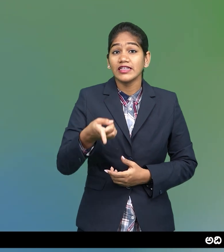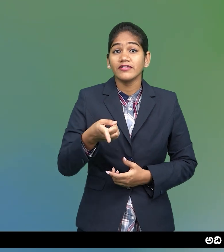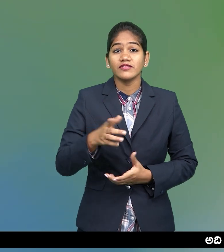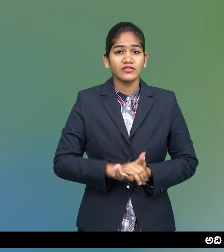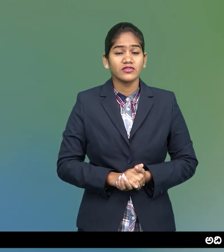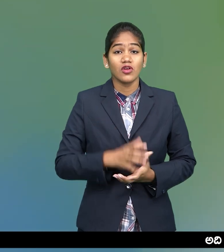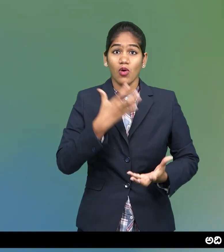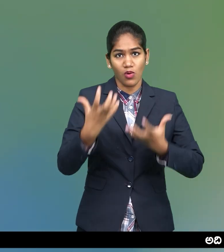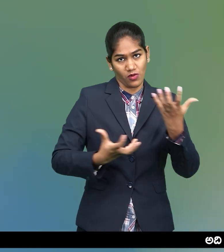వేడిగా ఉంటుంది.